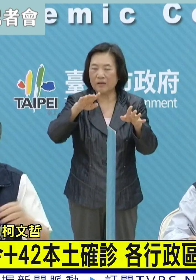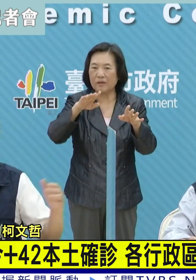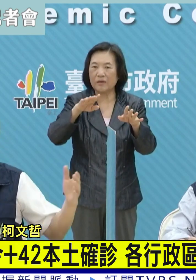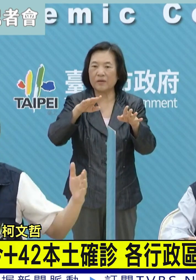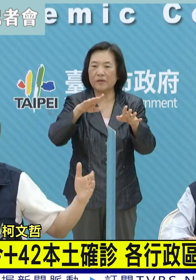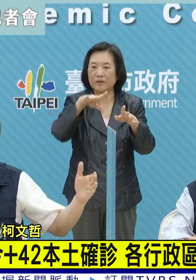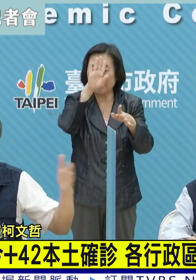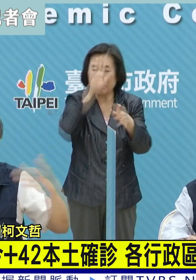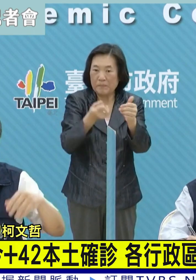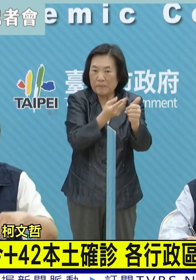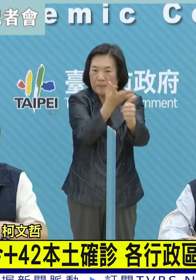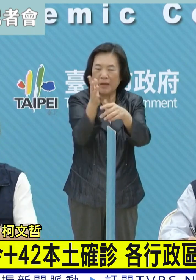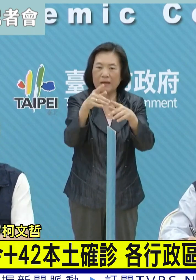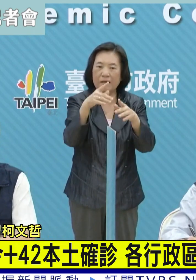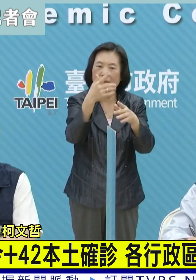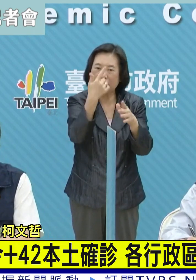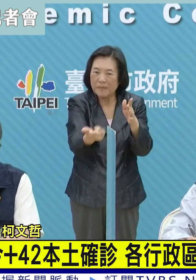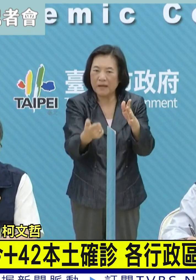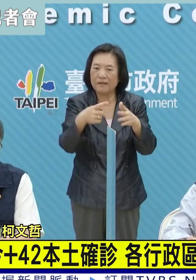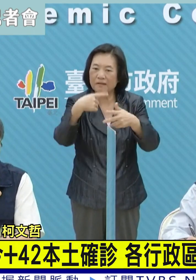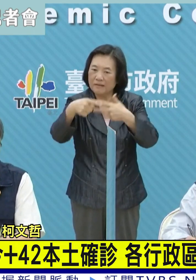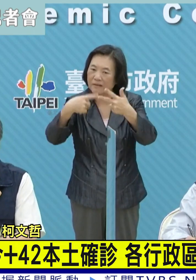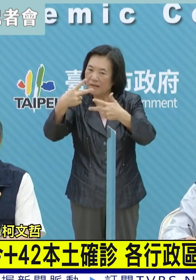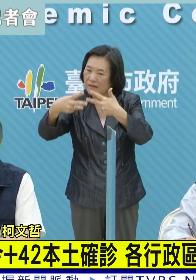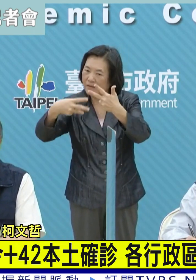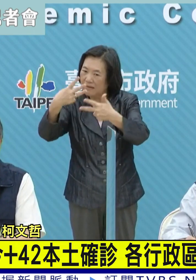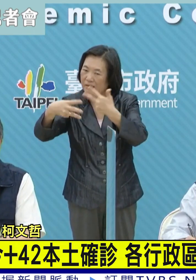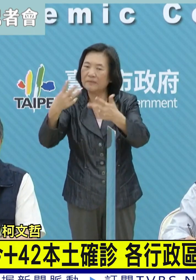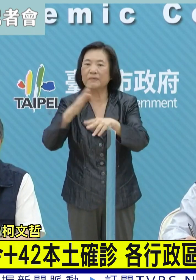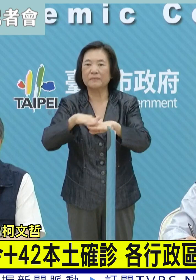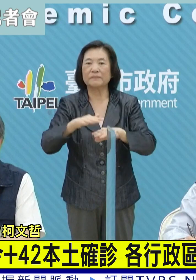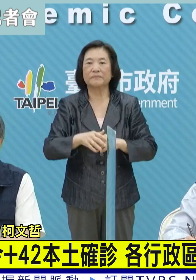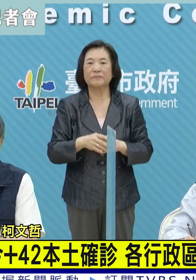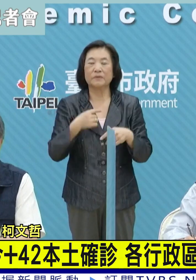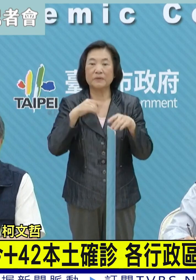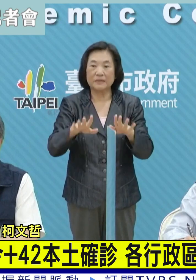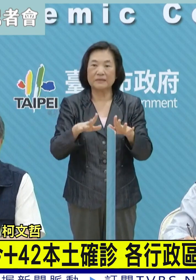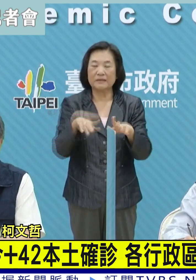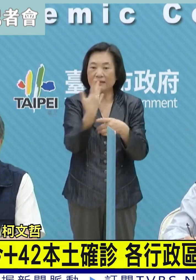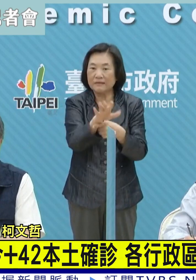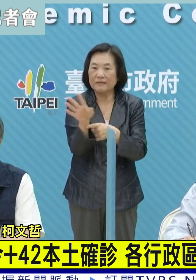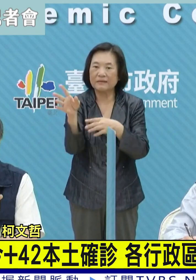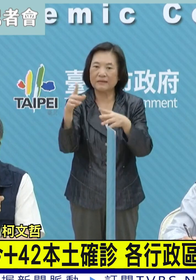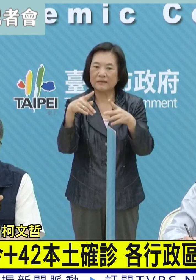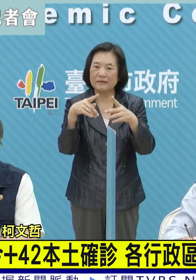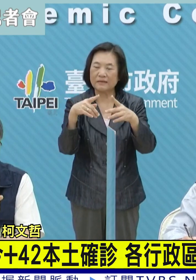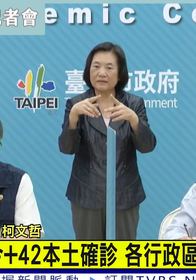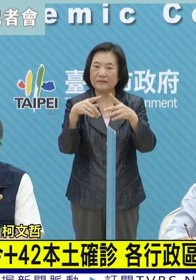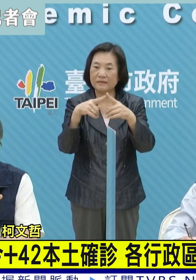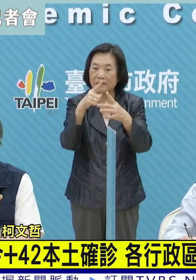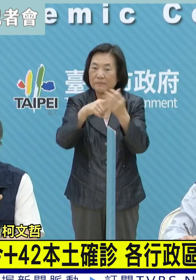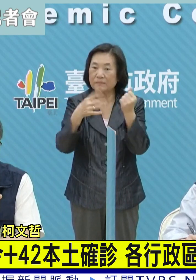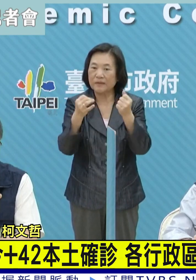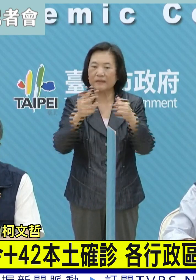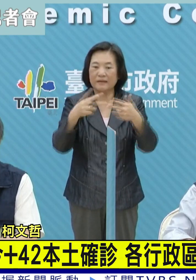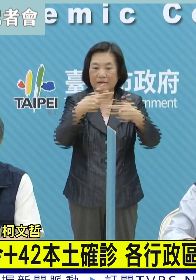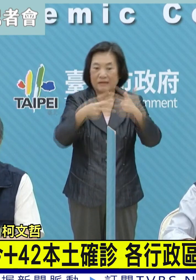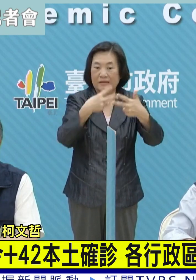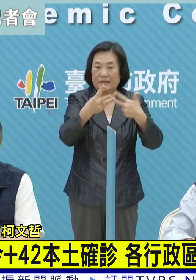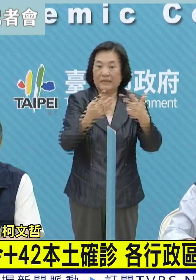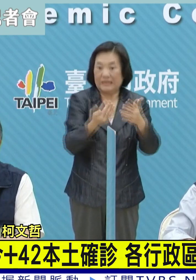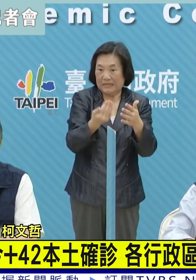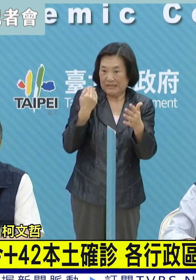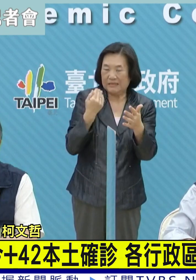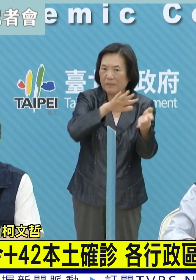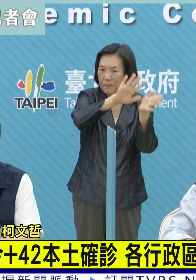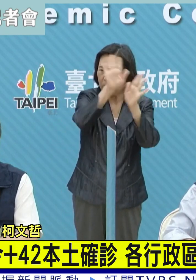185例，那台北市也降到了42人，那死亡人数15人哦，总死亡人数达到了452。我